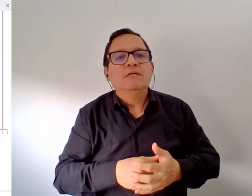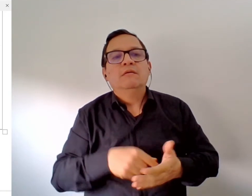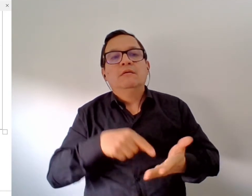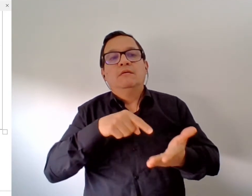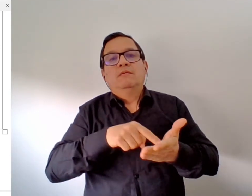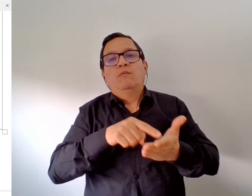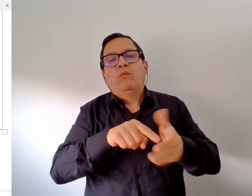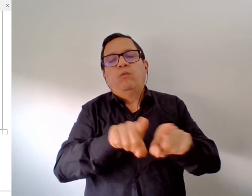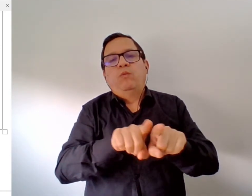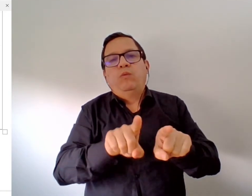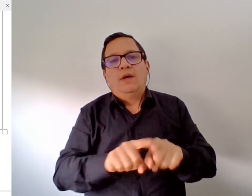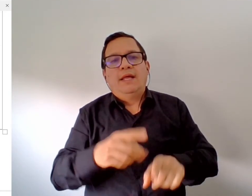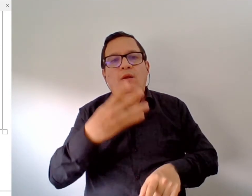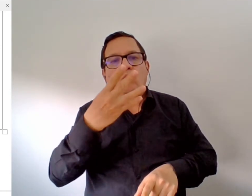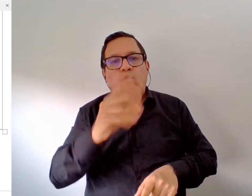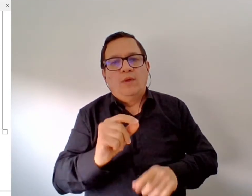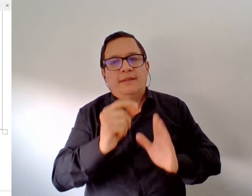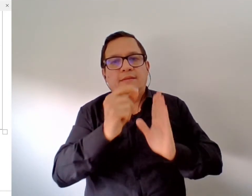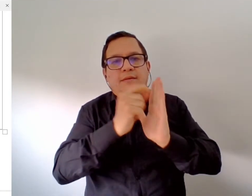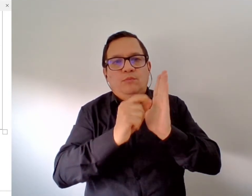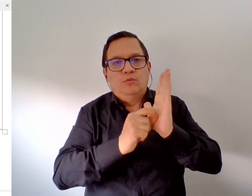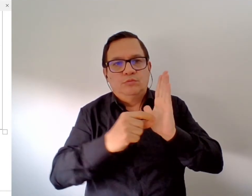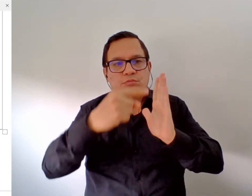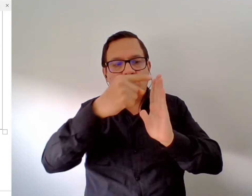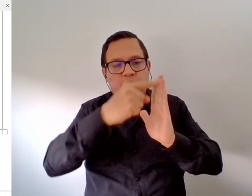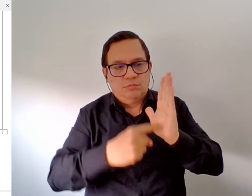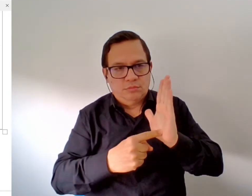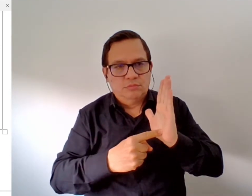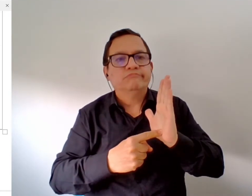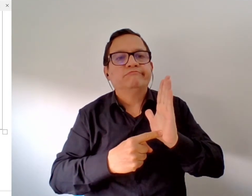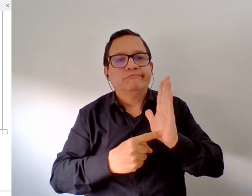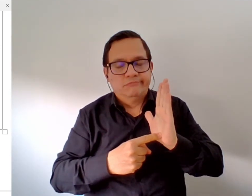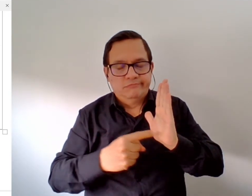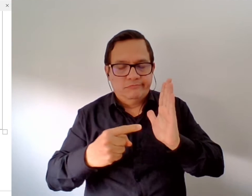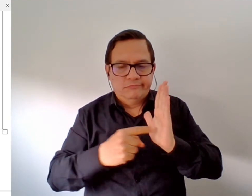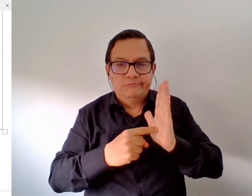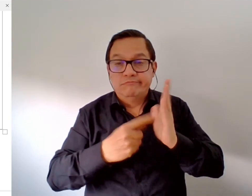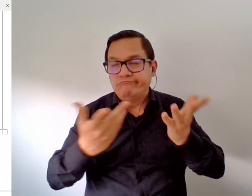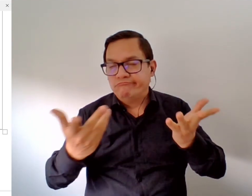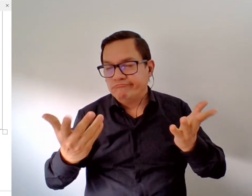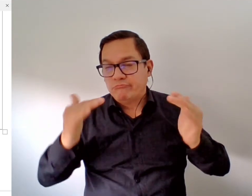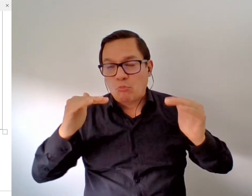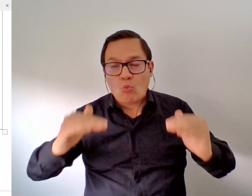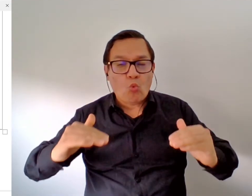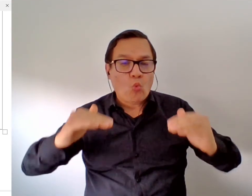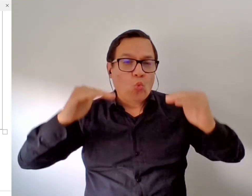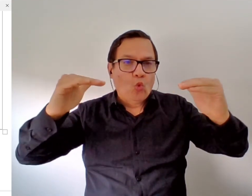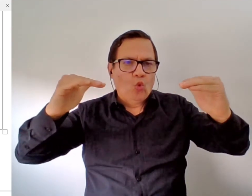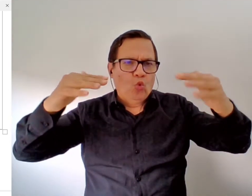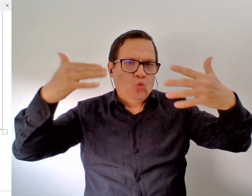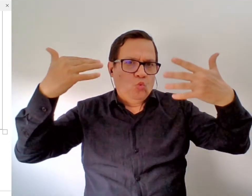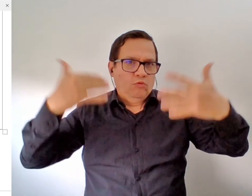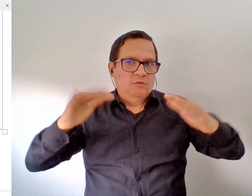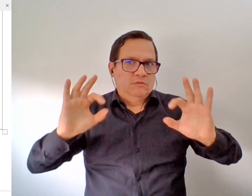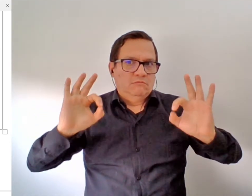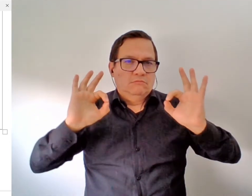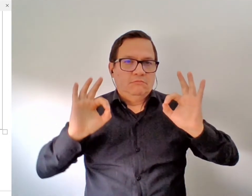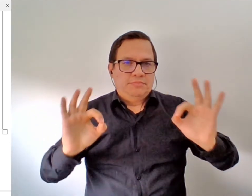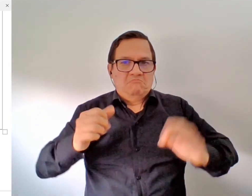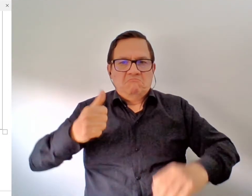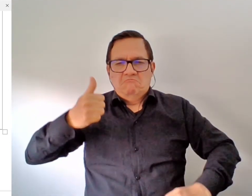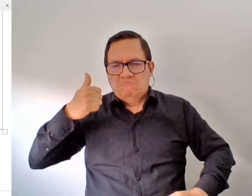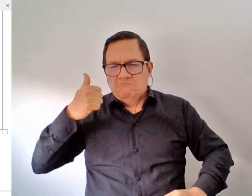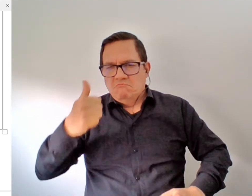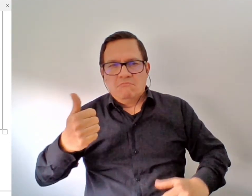Este criterio representa 40 puntos del total de 110 puntos de la actividad.